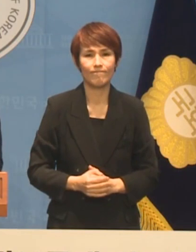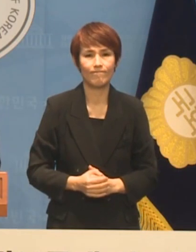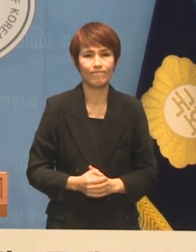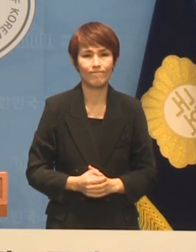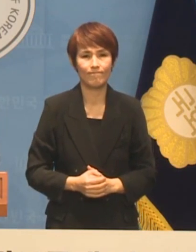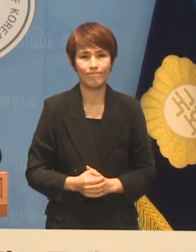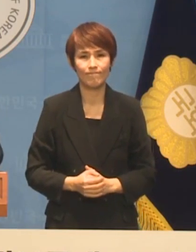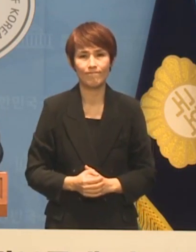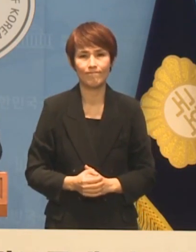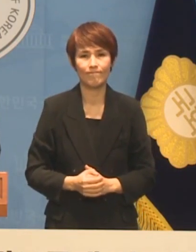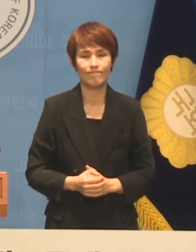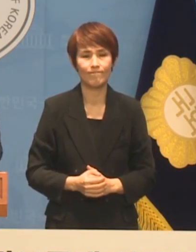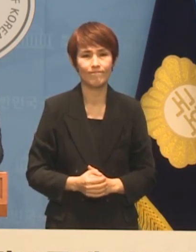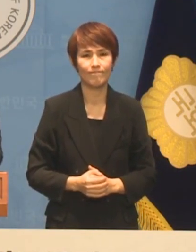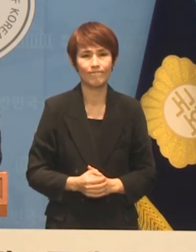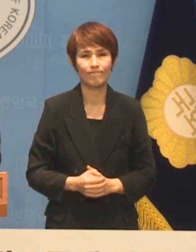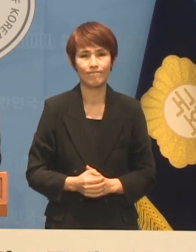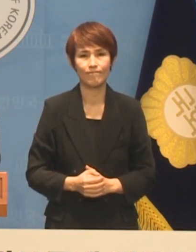네,